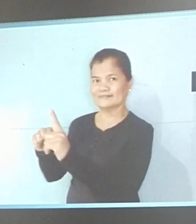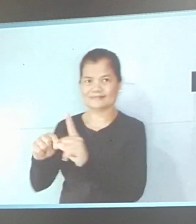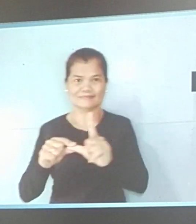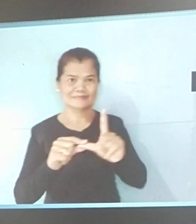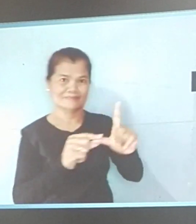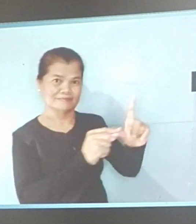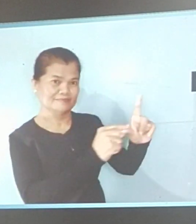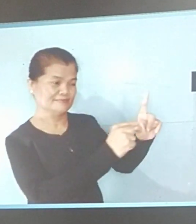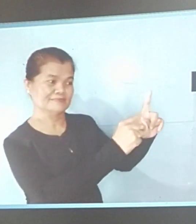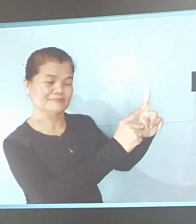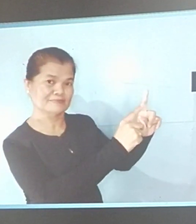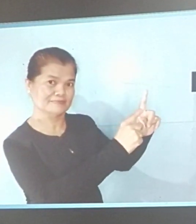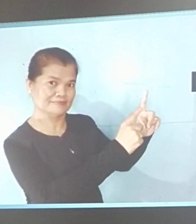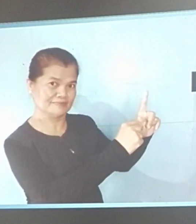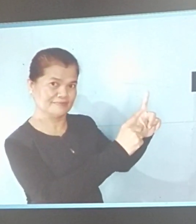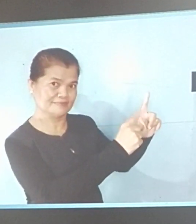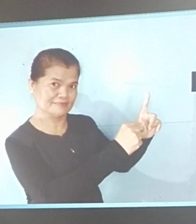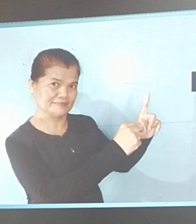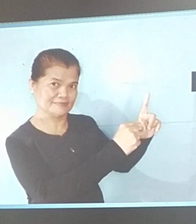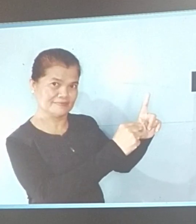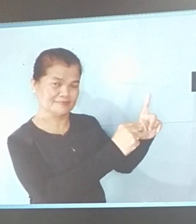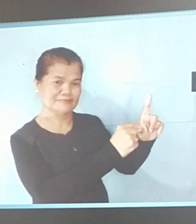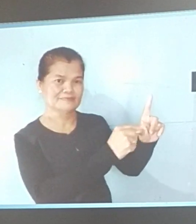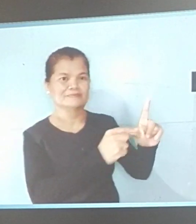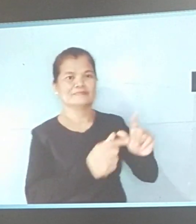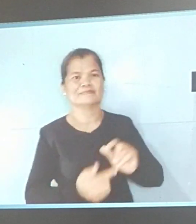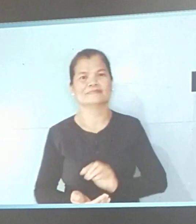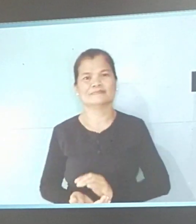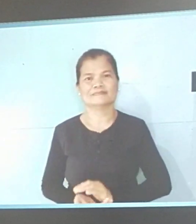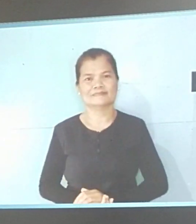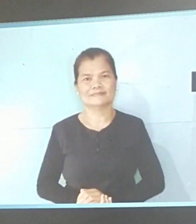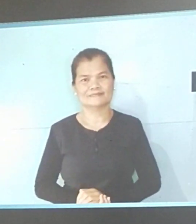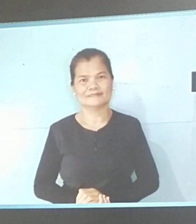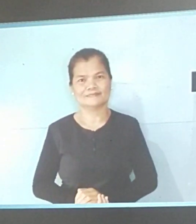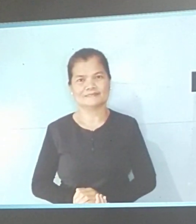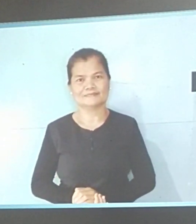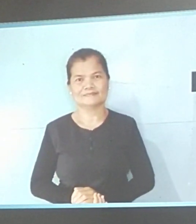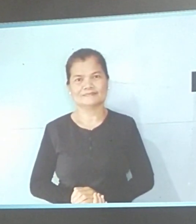Ano siya? Link. O, ano yan? Rayhan o ano? Link? Kahit saan po.